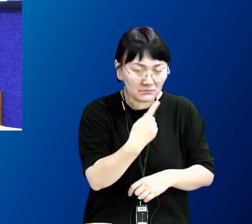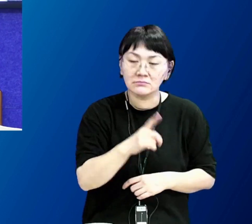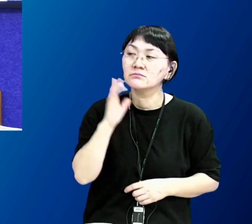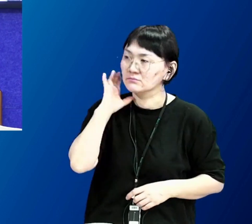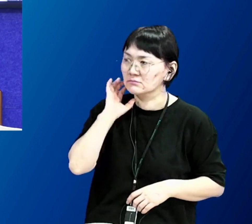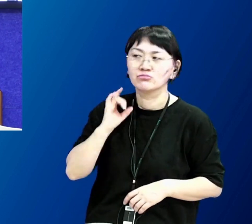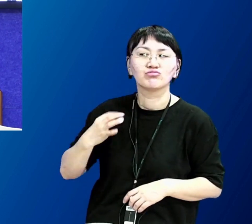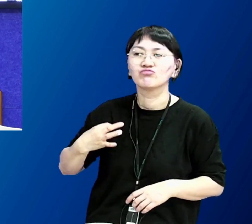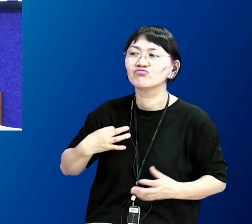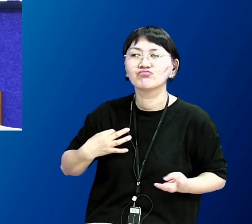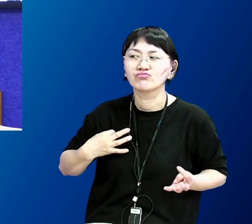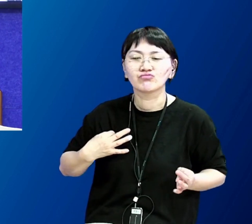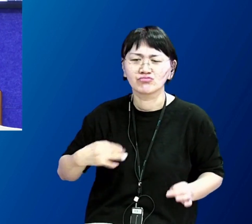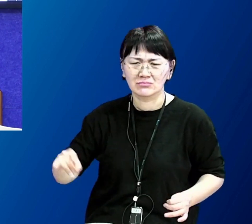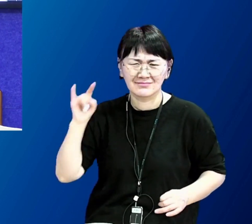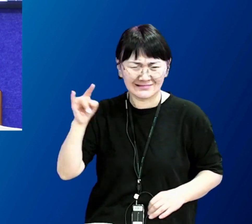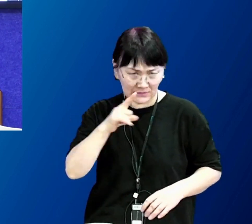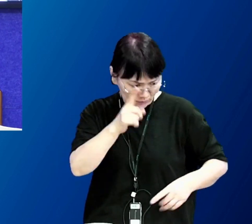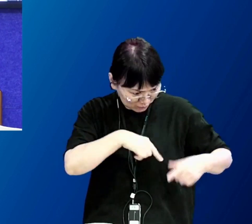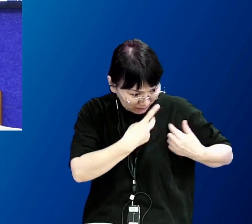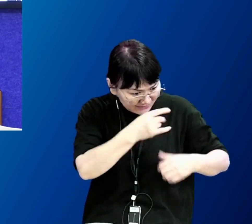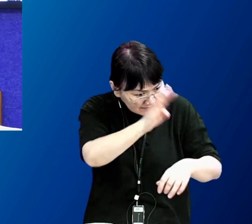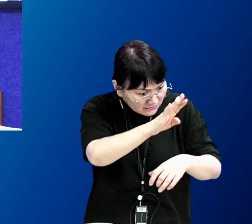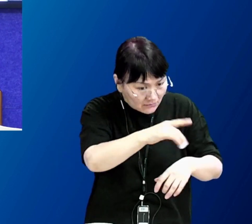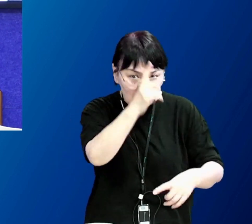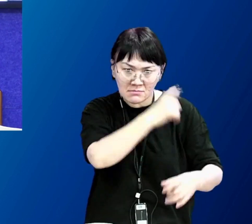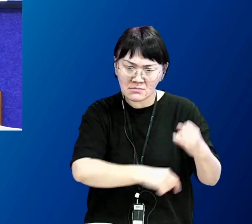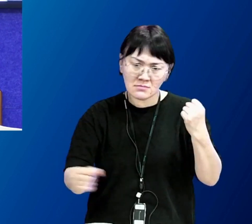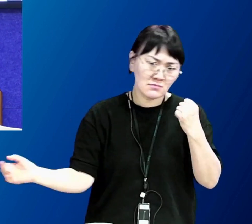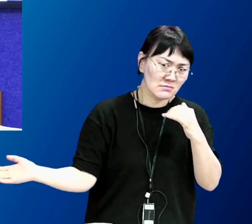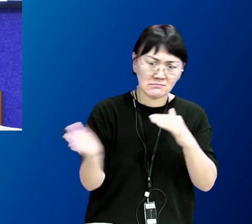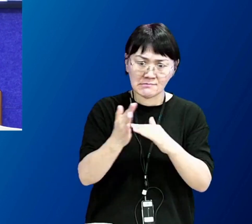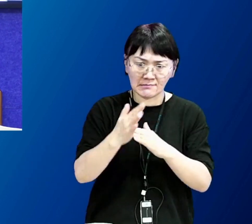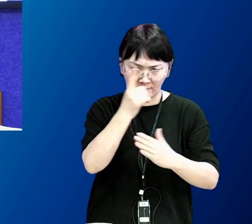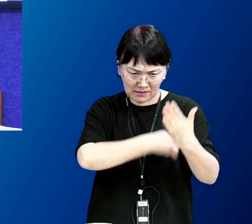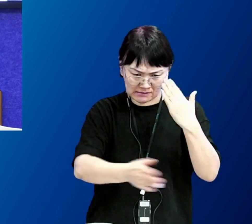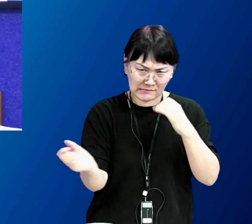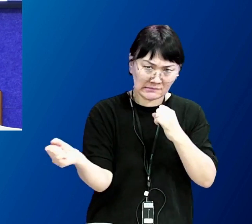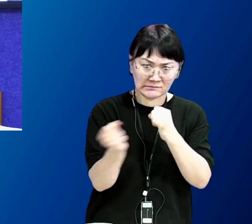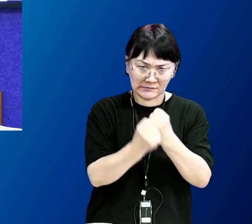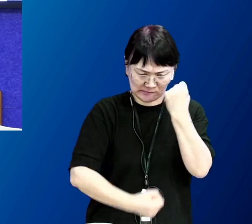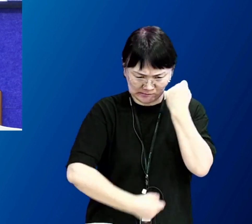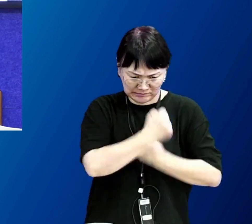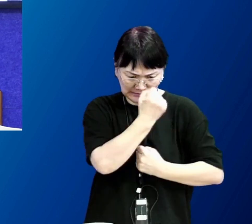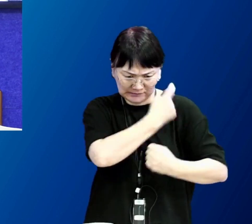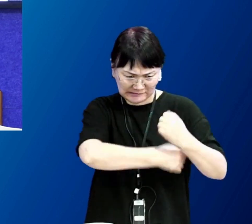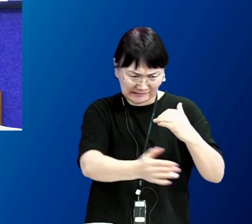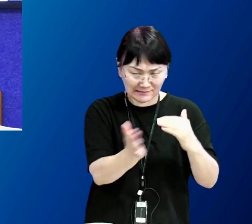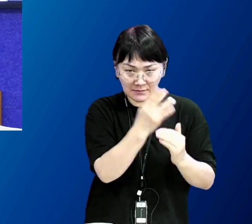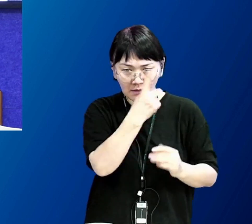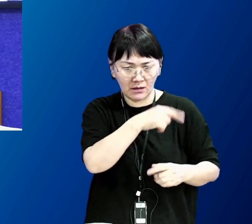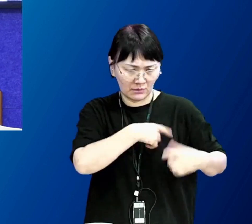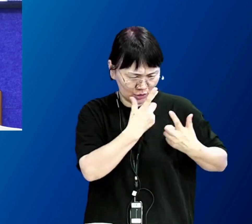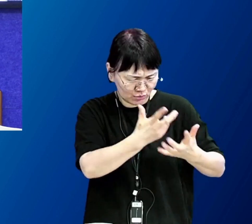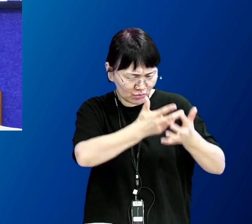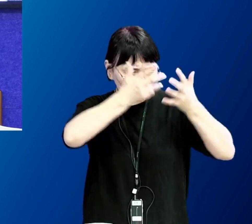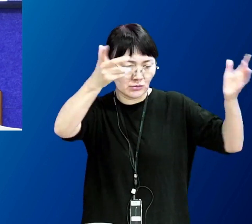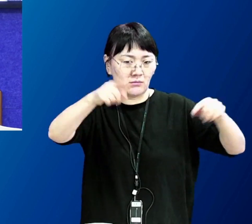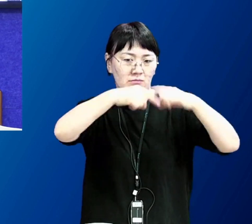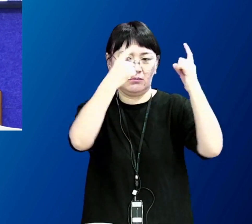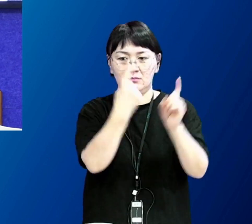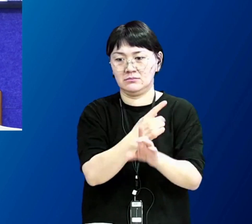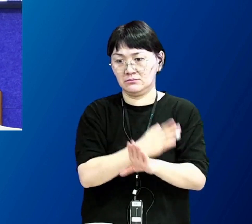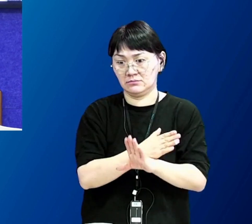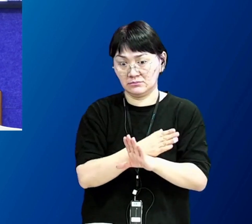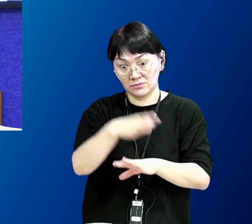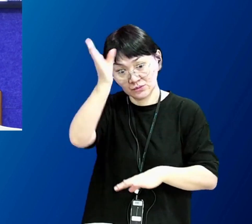сонсоогүй ч дээ. Сэтгэл нь бүр илүү хатуу болсон нь ямар том гимнүгэл болсон бэ гэсэн үг баг. Тэгээд яасан бэл Соломон